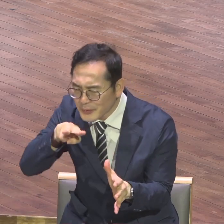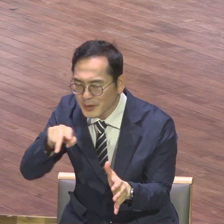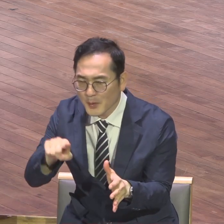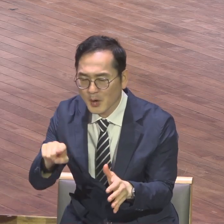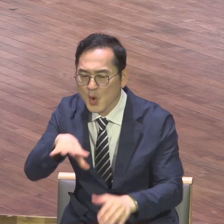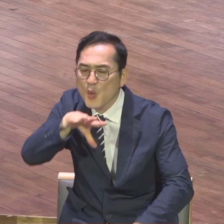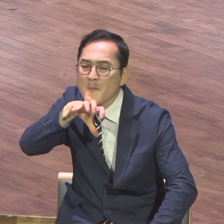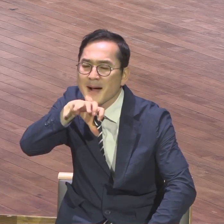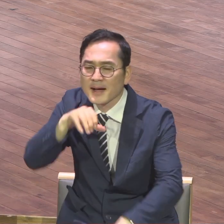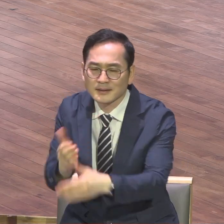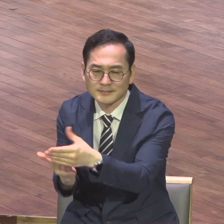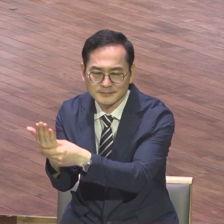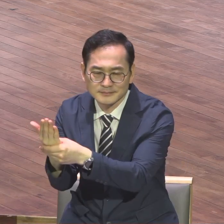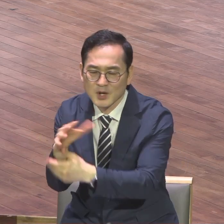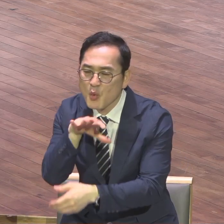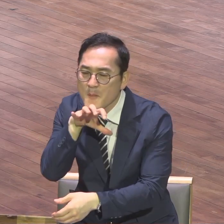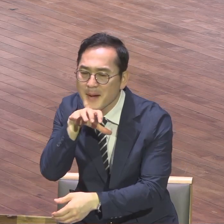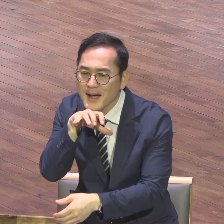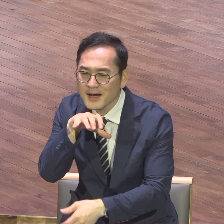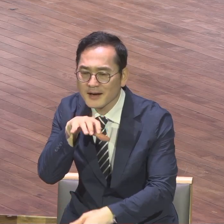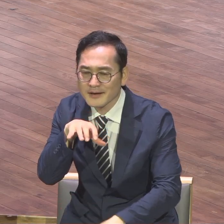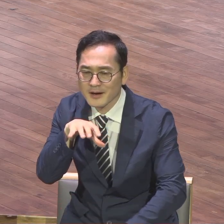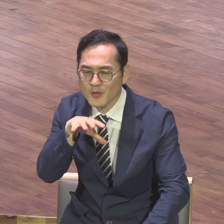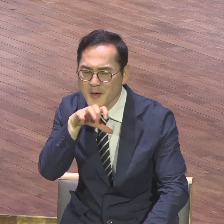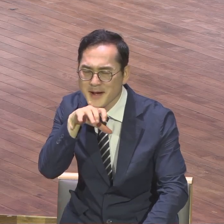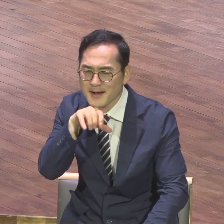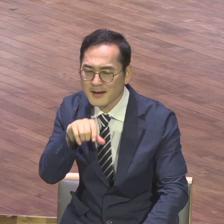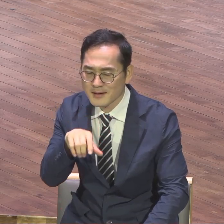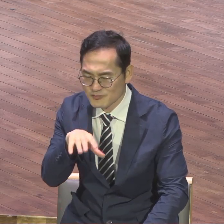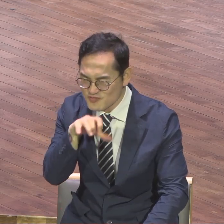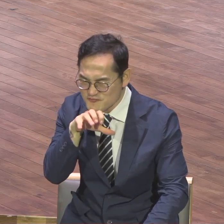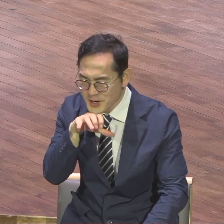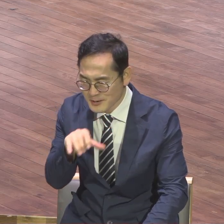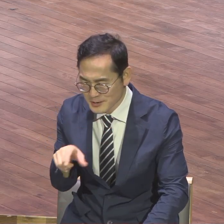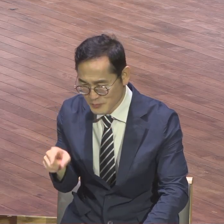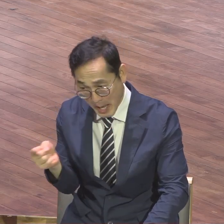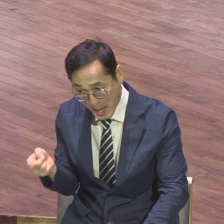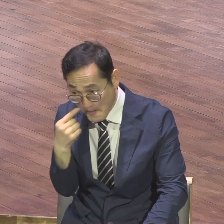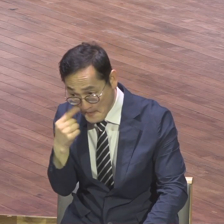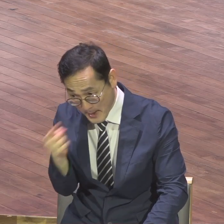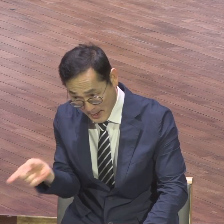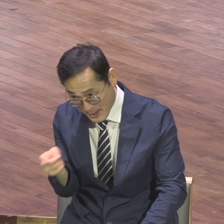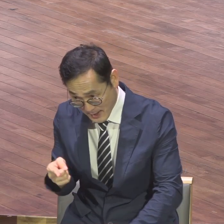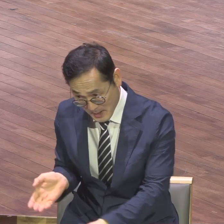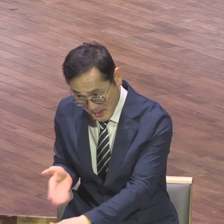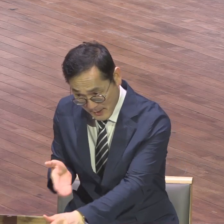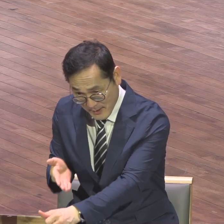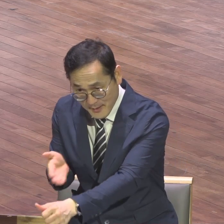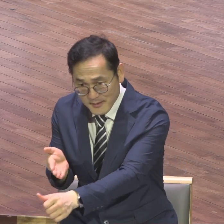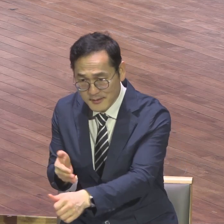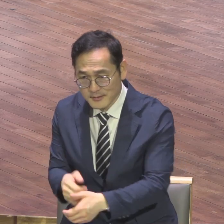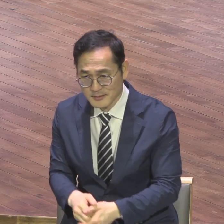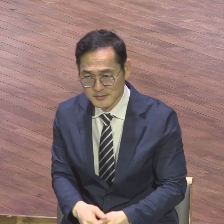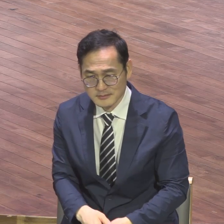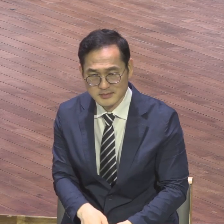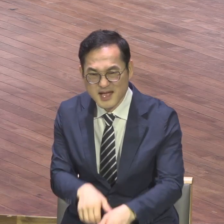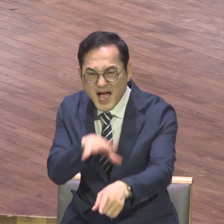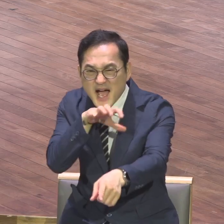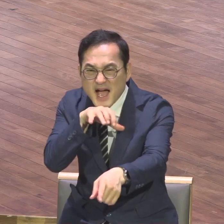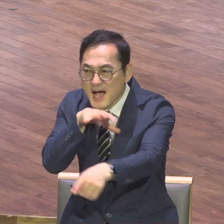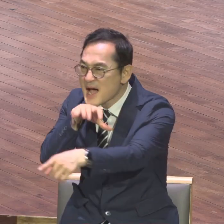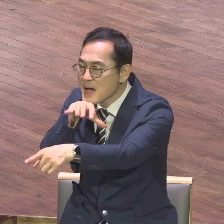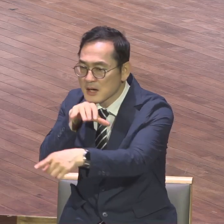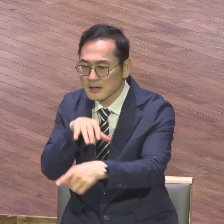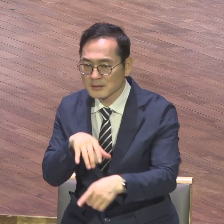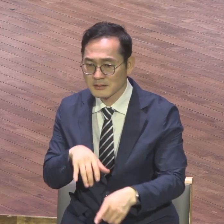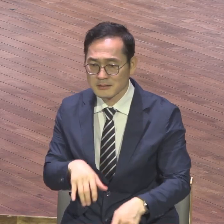원망을 심어 놓는 거예요. 원망. 원망 불평을 심어 놓는 것이 사단의 전략이었어요. 단순한